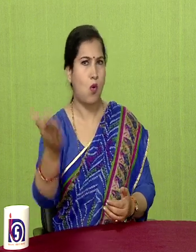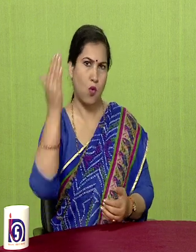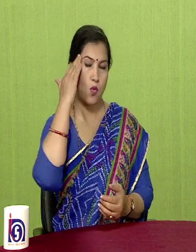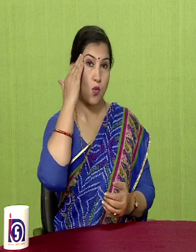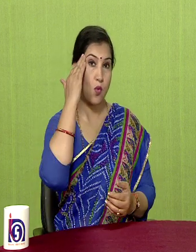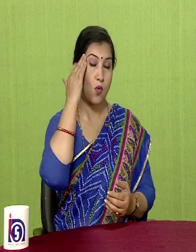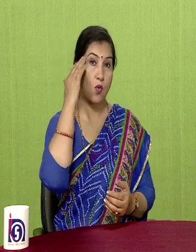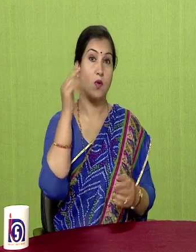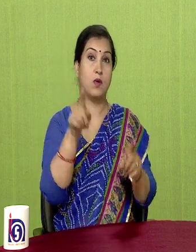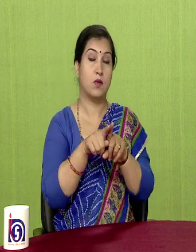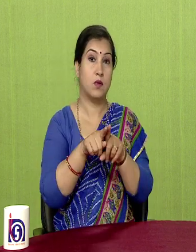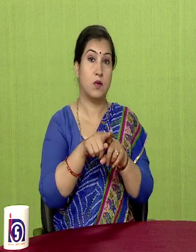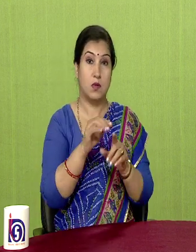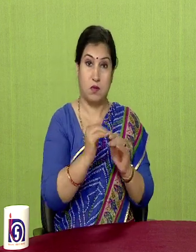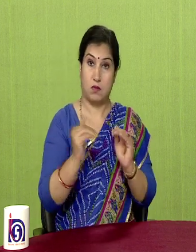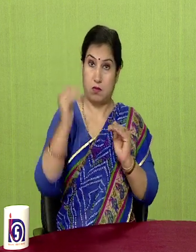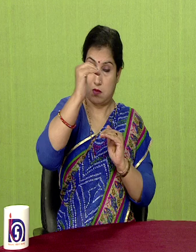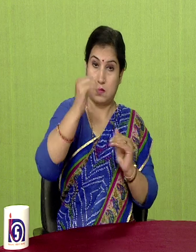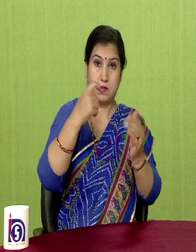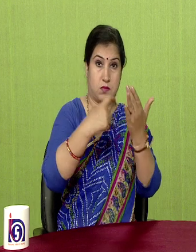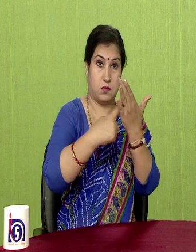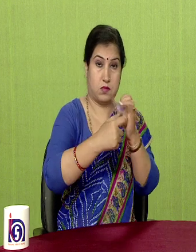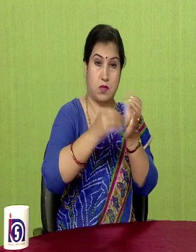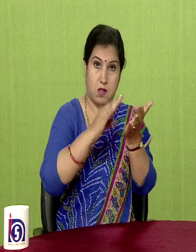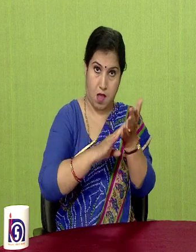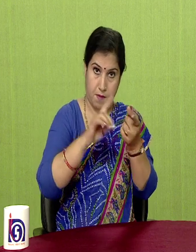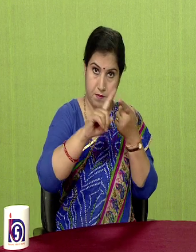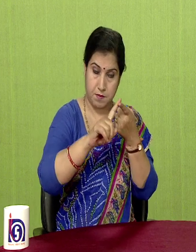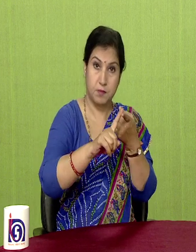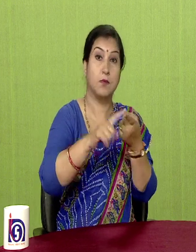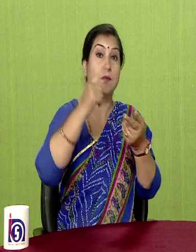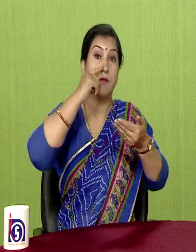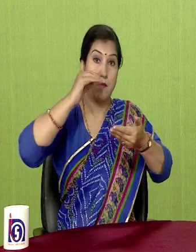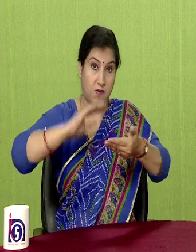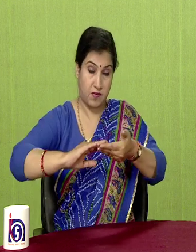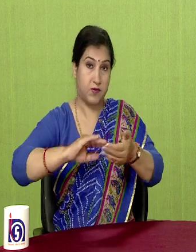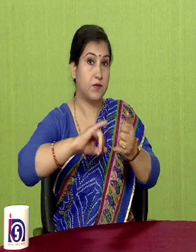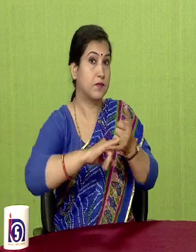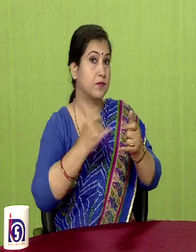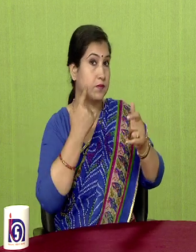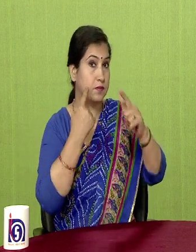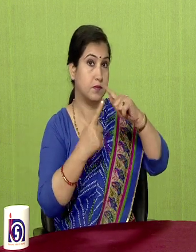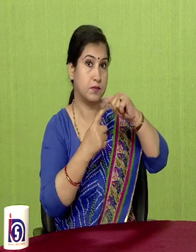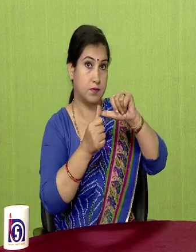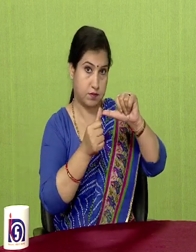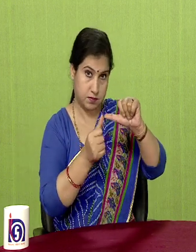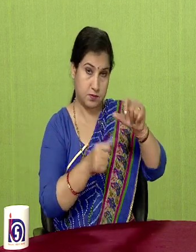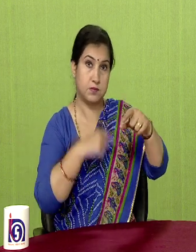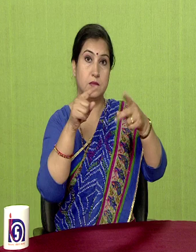आप यह तो जानते ही हैं कि सीता और लक्ष्मण सहित राम के वन चले जाने पर